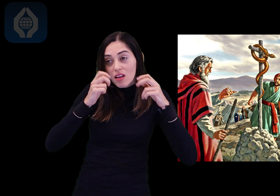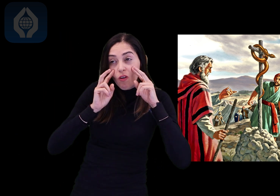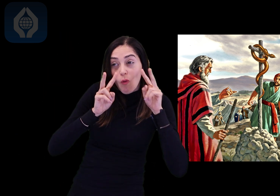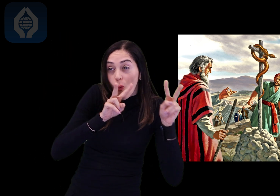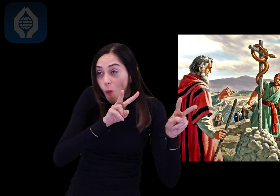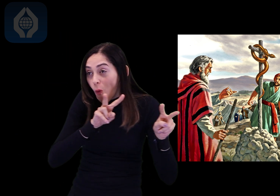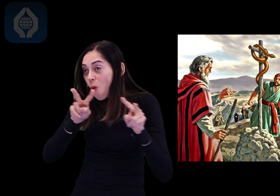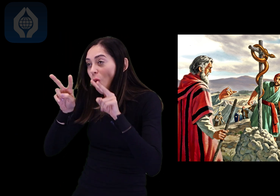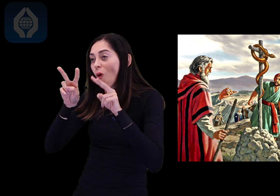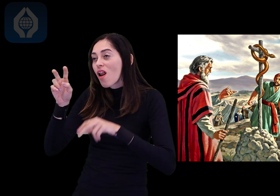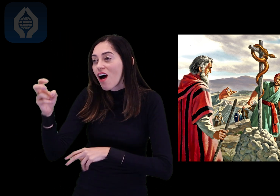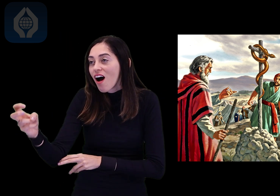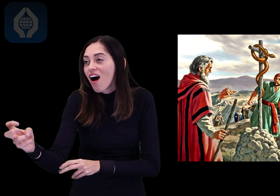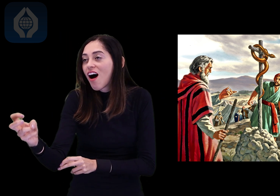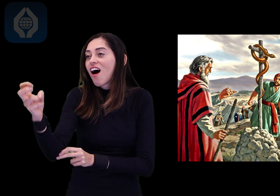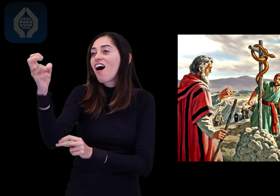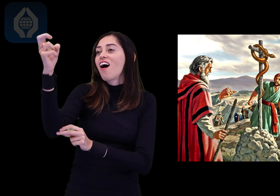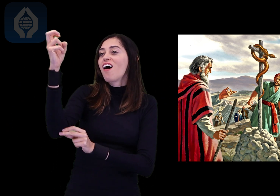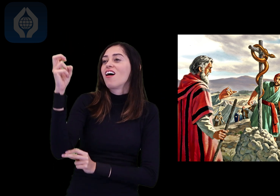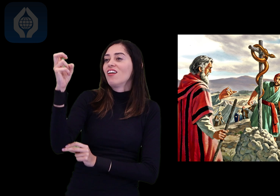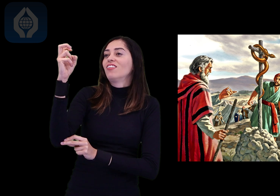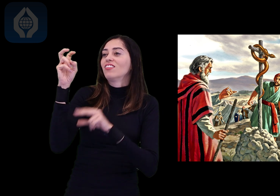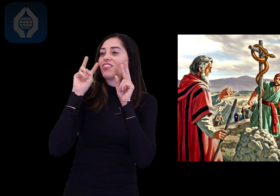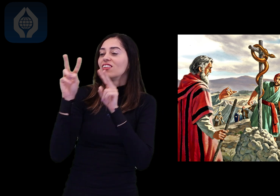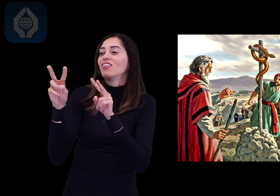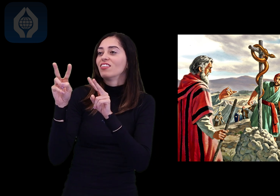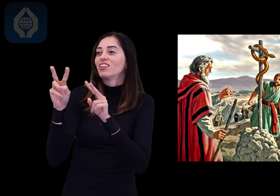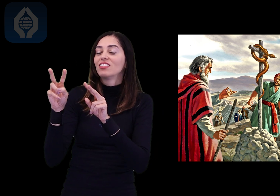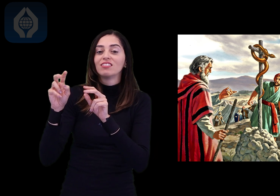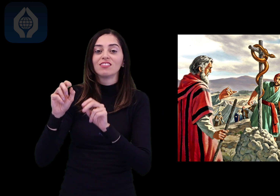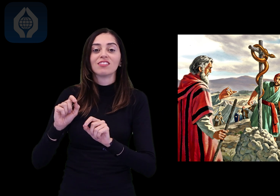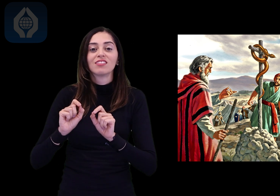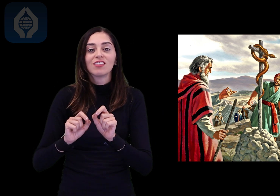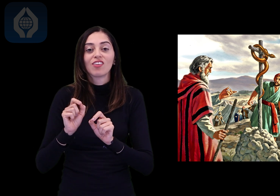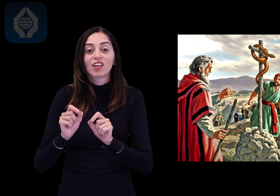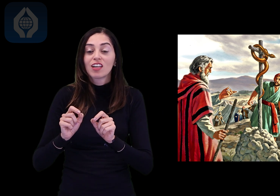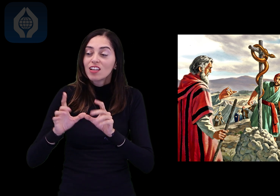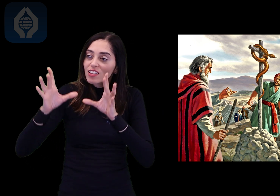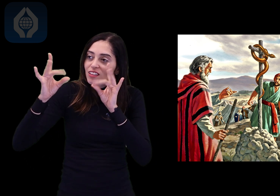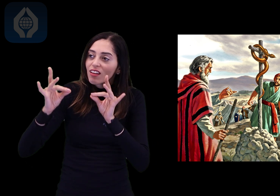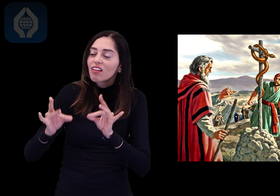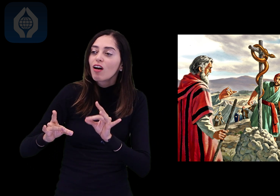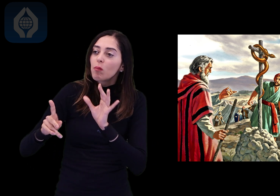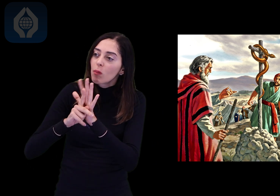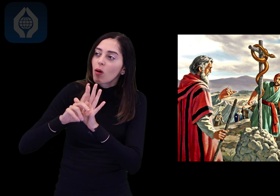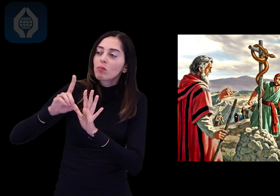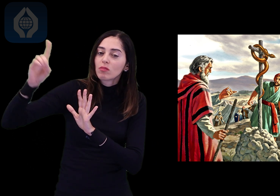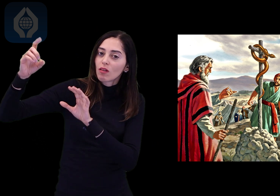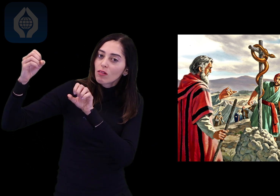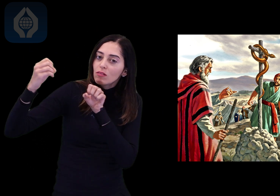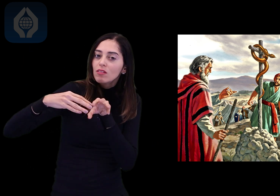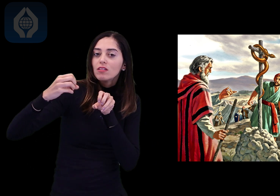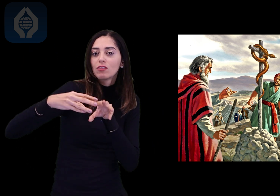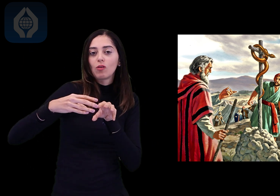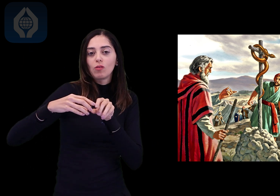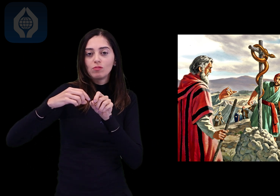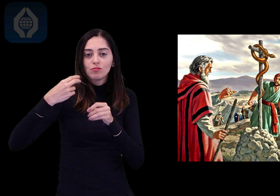e o povo tinha que olhar para a serpente de forma como ele instruiria Moisés. Tinha que ser feito do modo